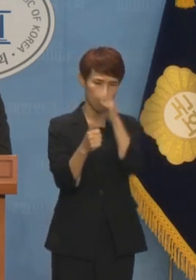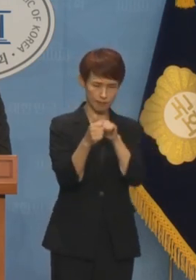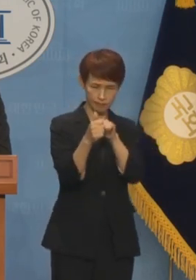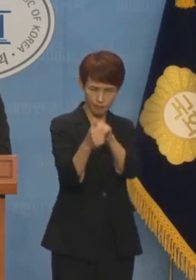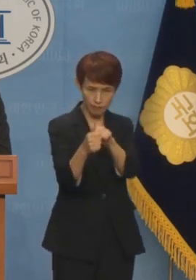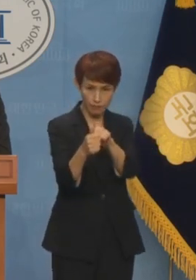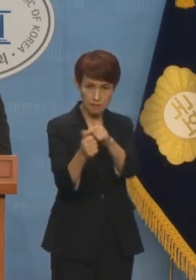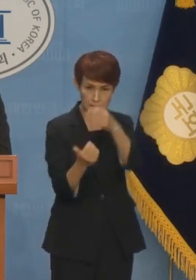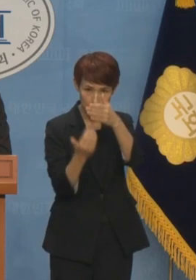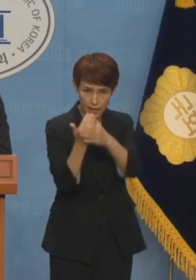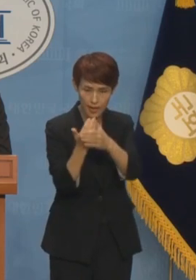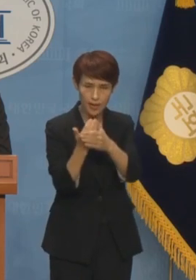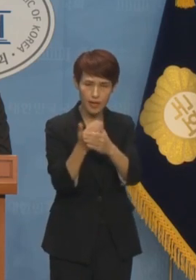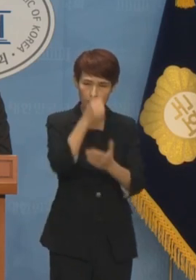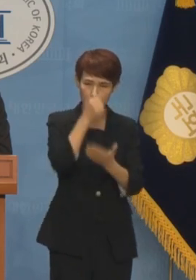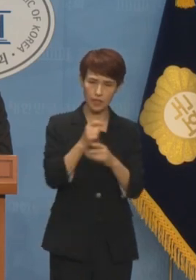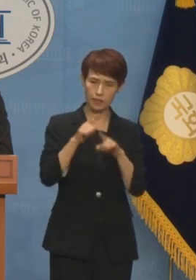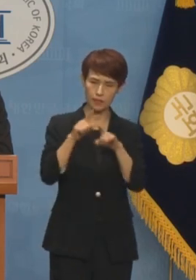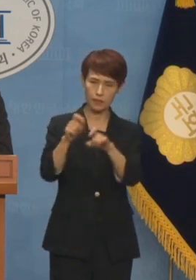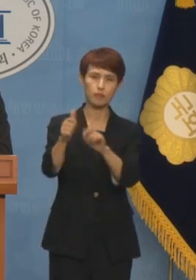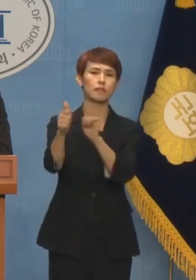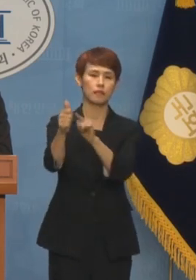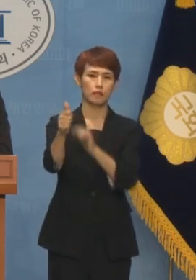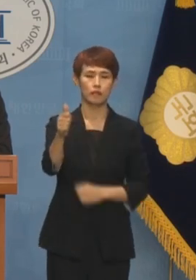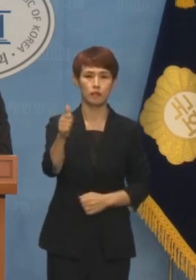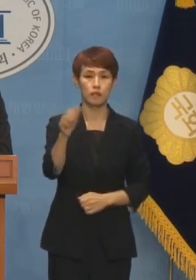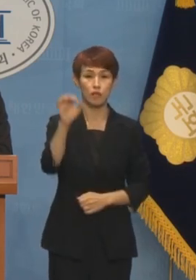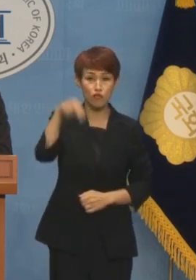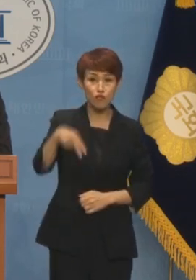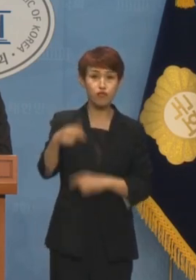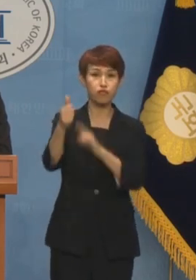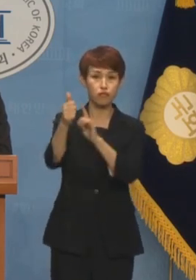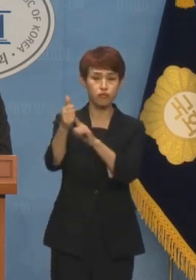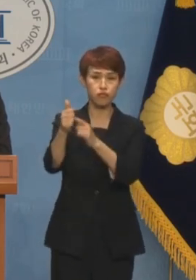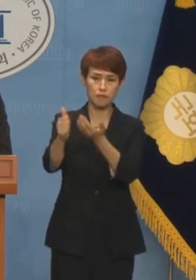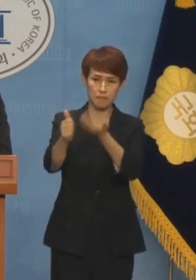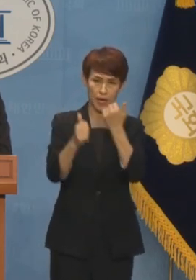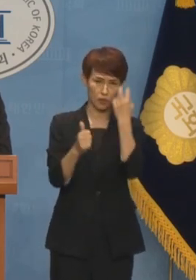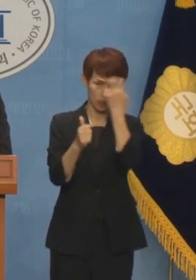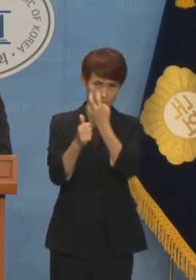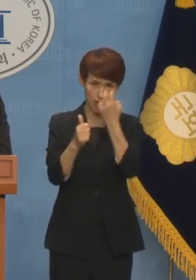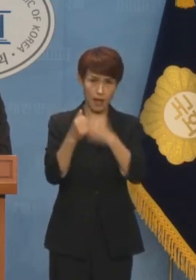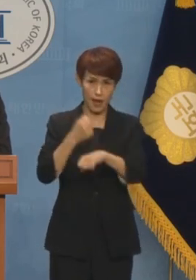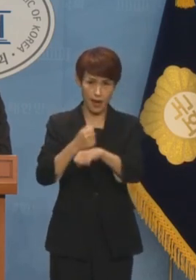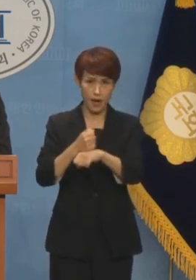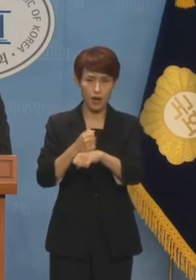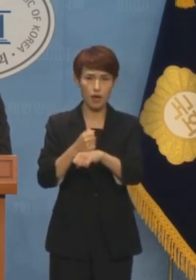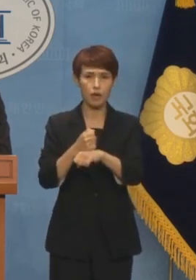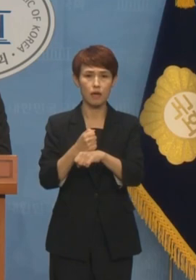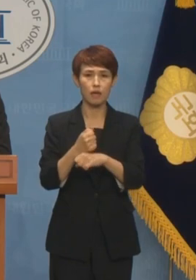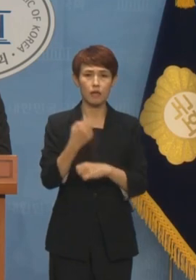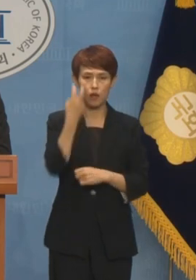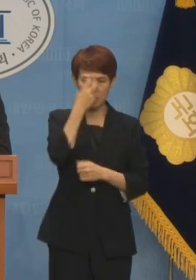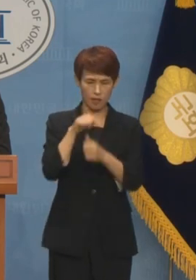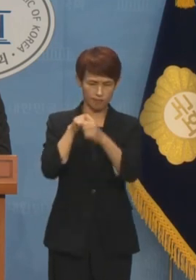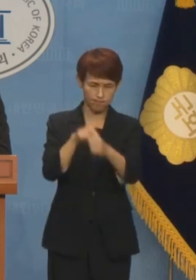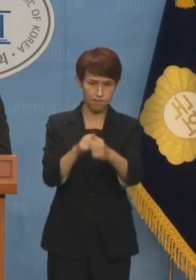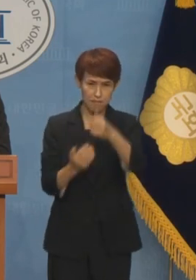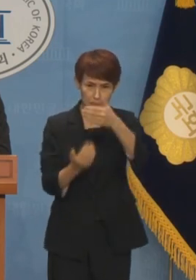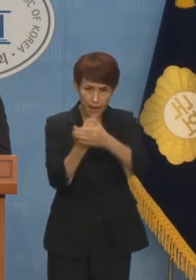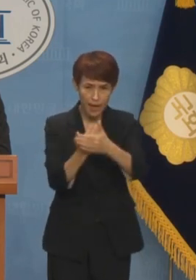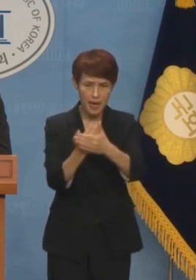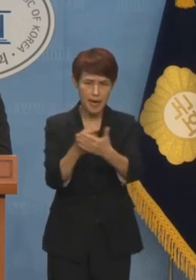피의자로 지목되고 있습니다. 유 관리관의 소환 조사를 통해 수사외압 사건의 실체가